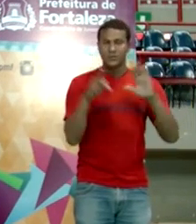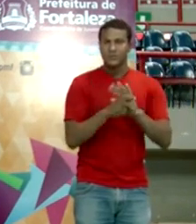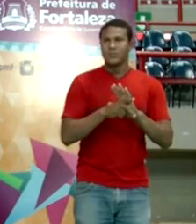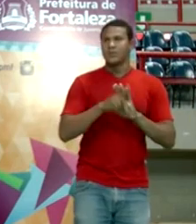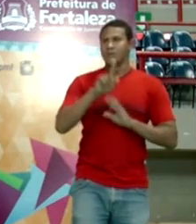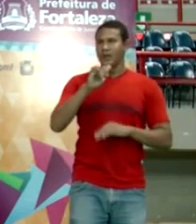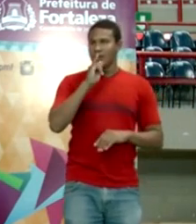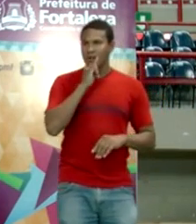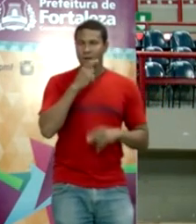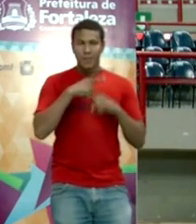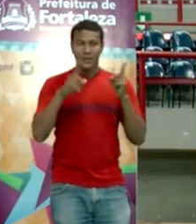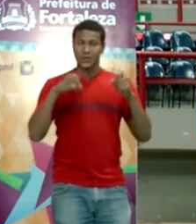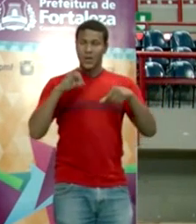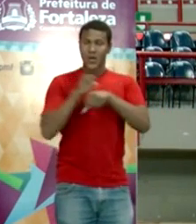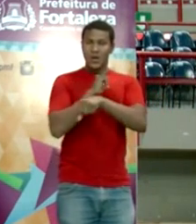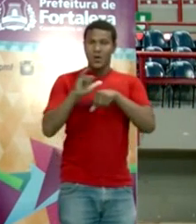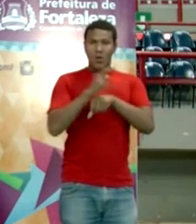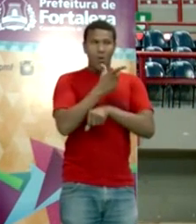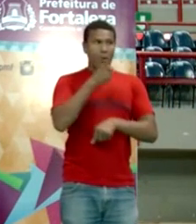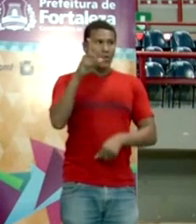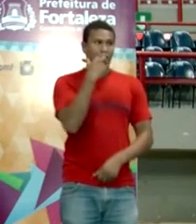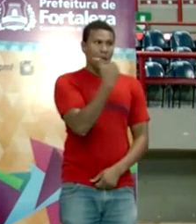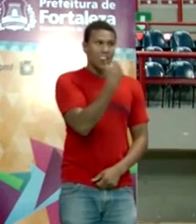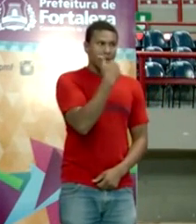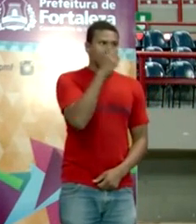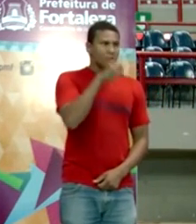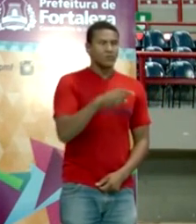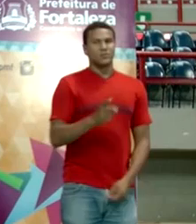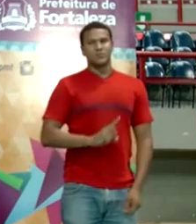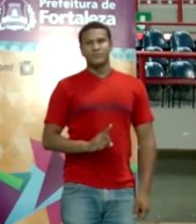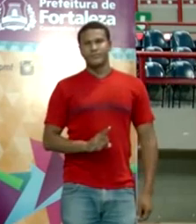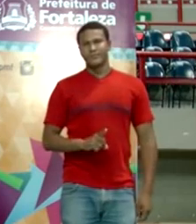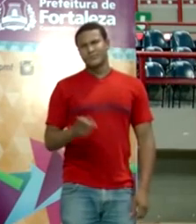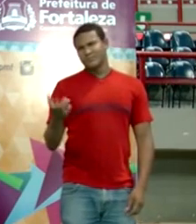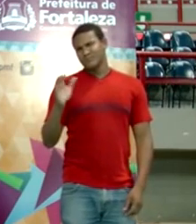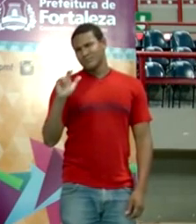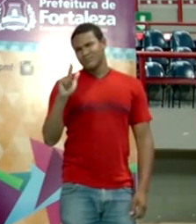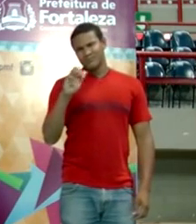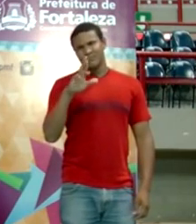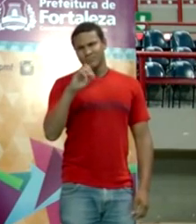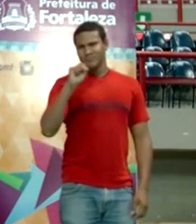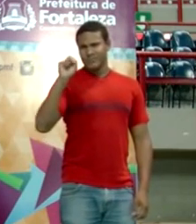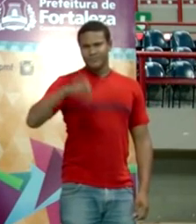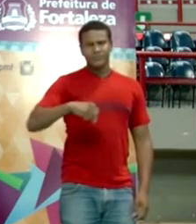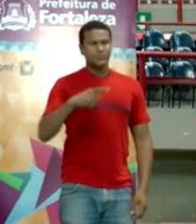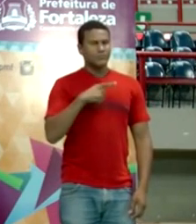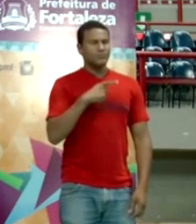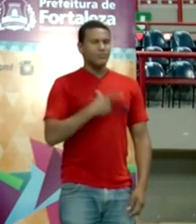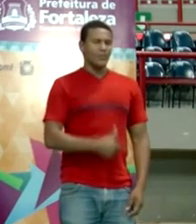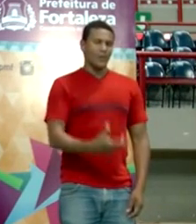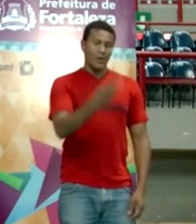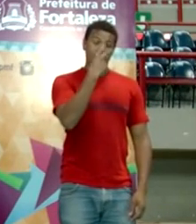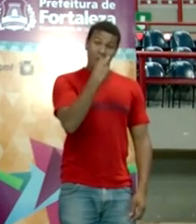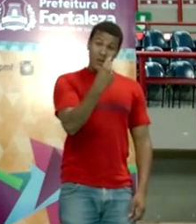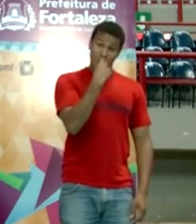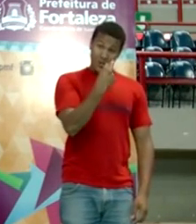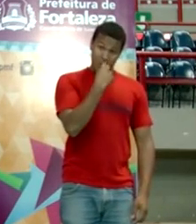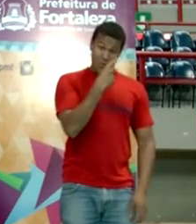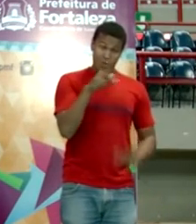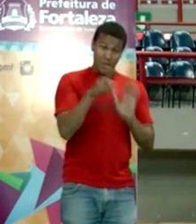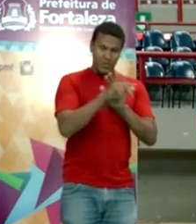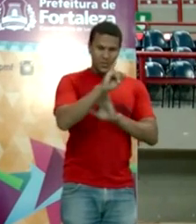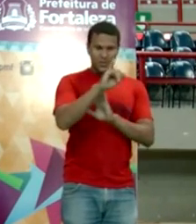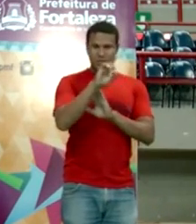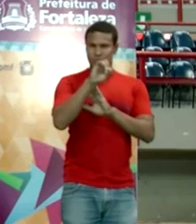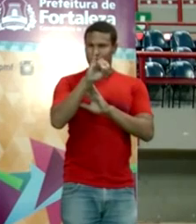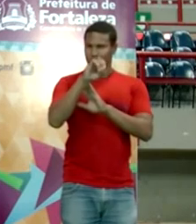a língua. Ou não? Claro que sim. Ora, na língua, no idioma,